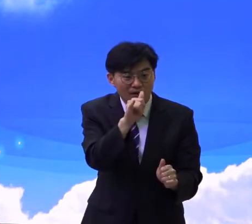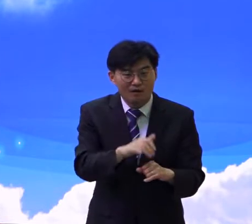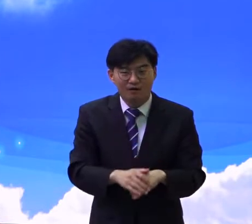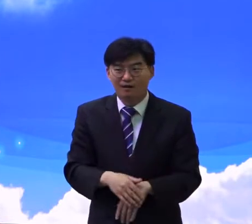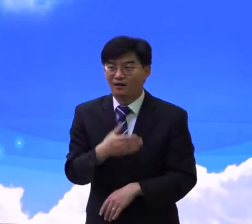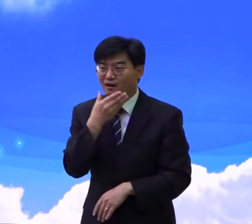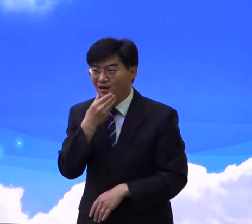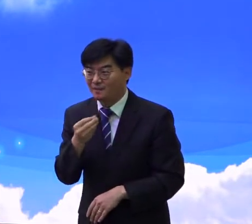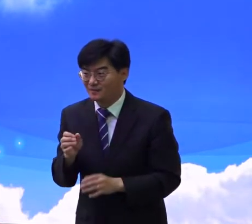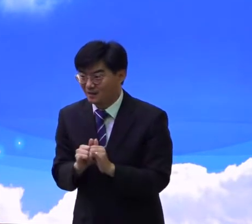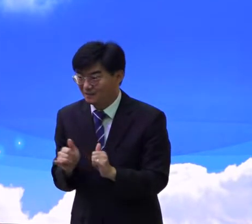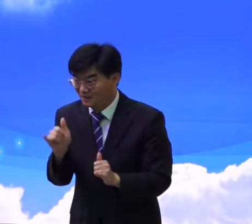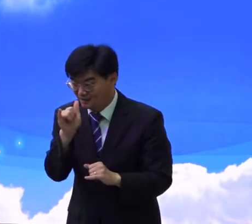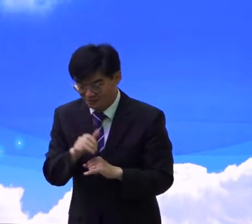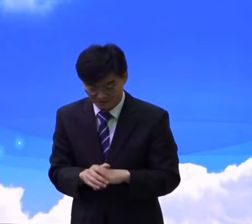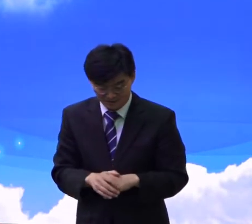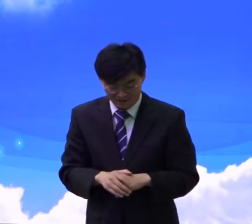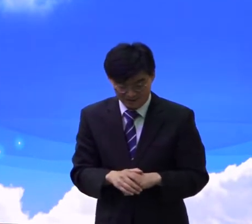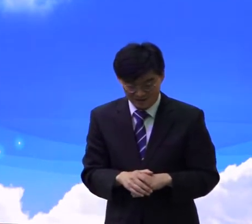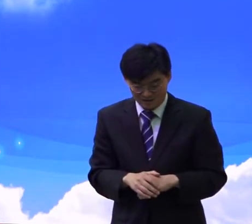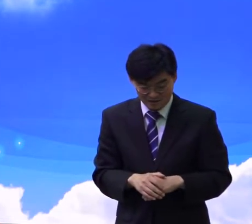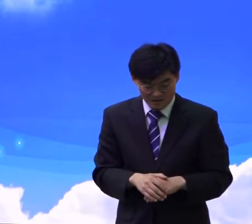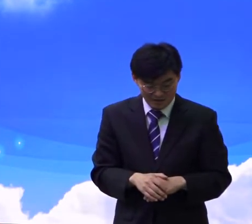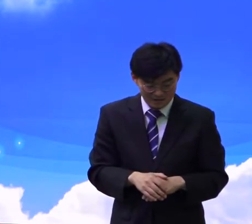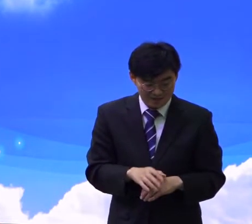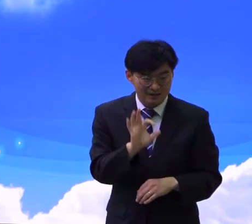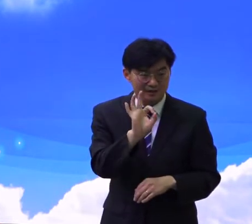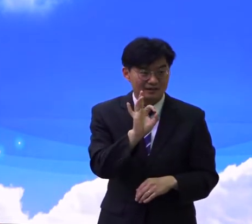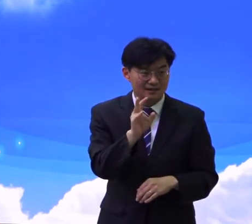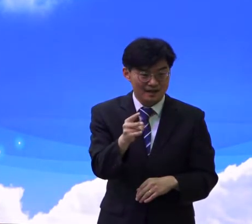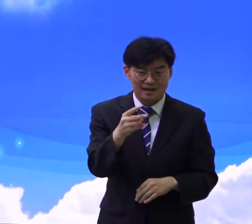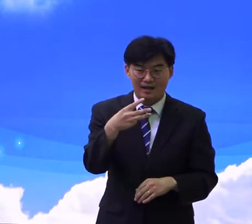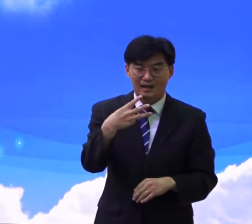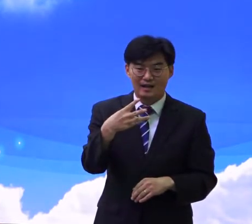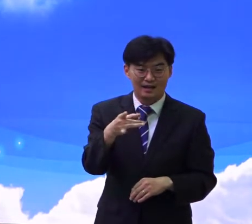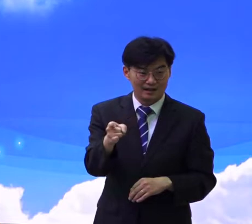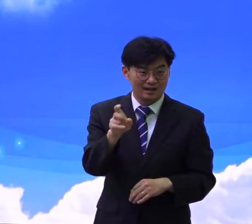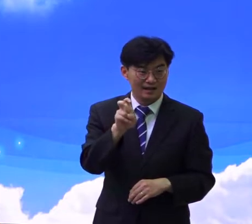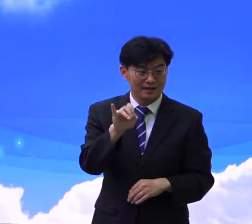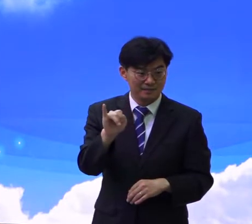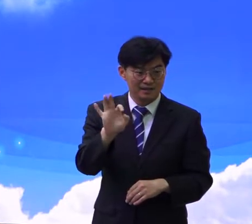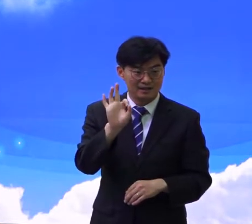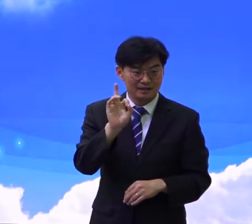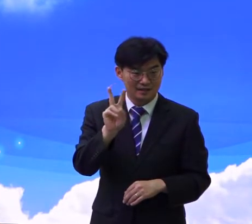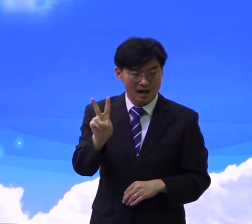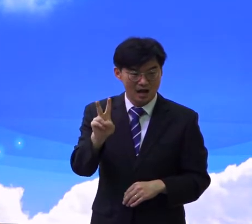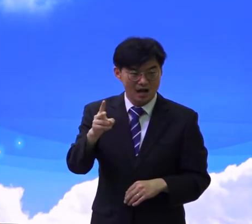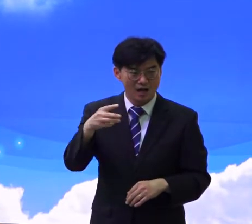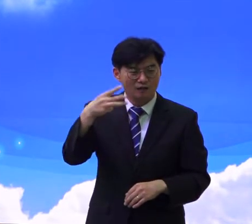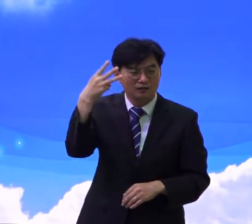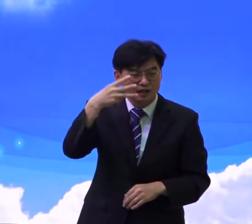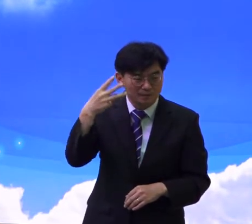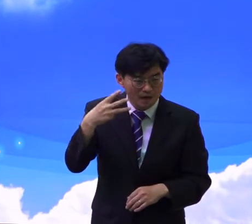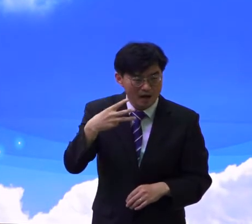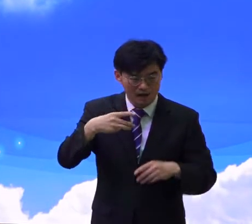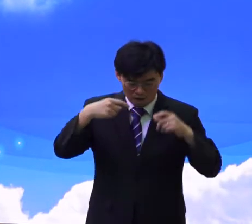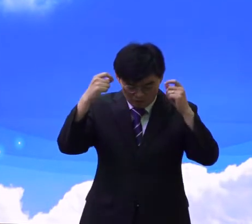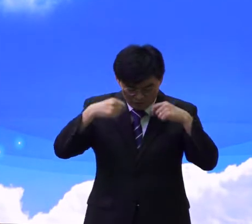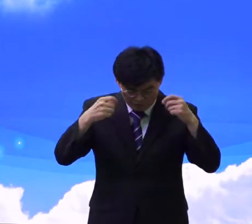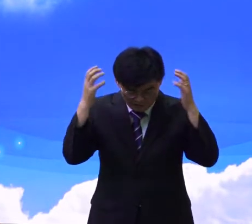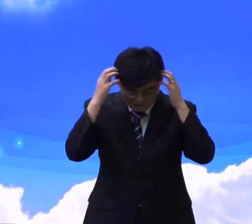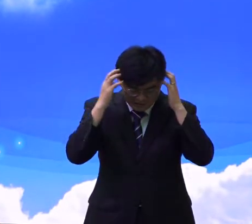유다 멸망하기 직전에 혼란한 시대를 살았고, 또 멸망의 광경을 직접 목도했고, 그리고 멸망